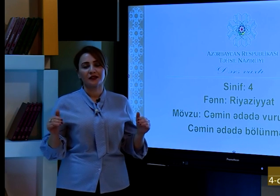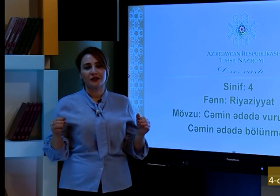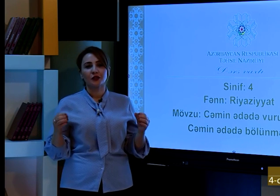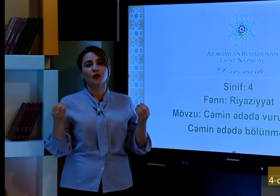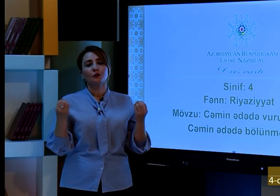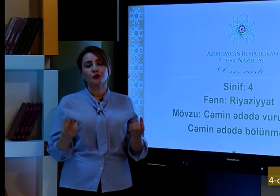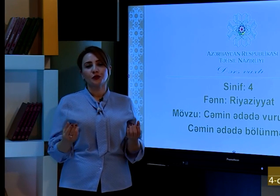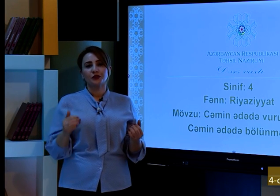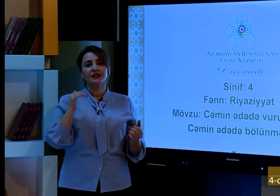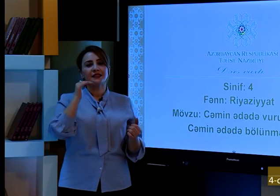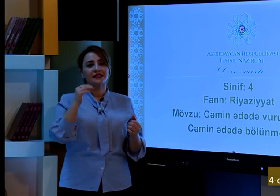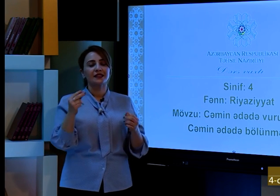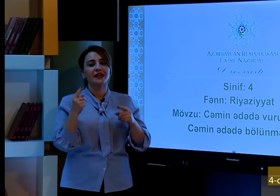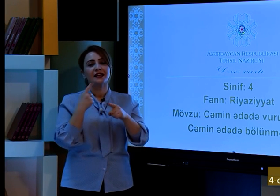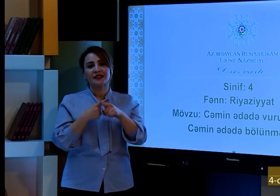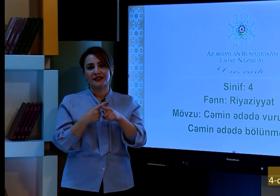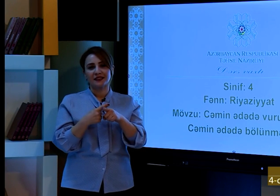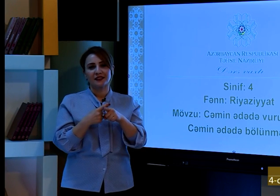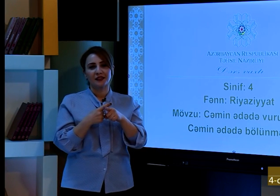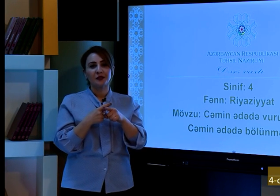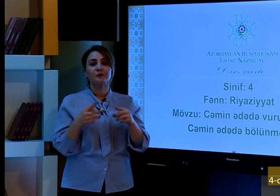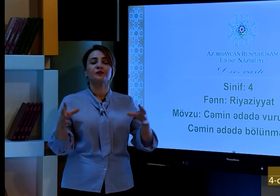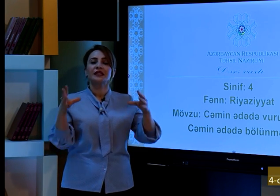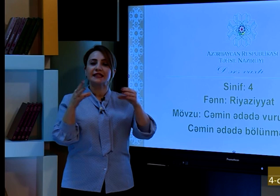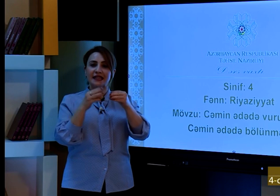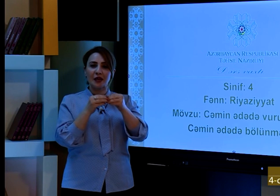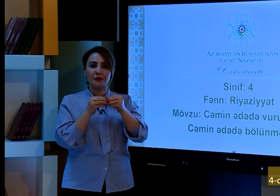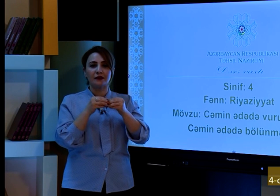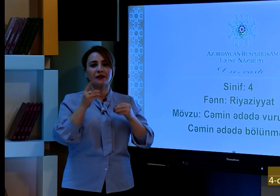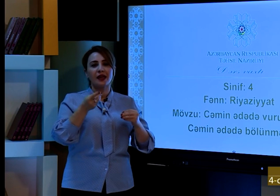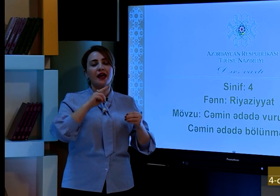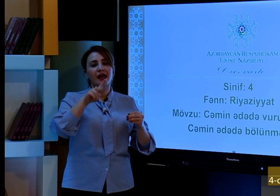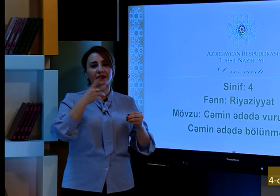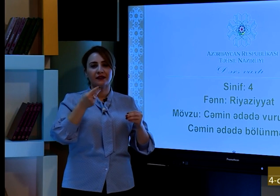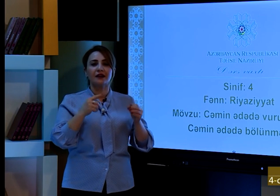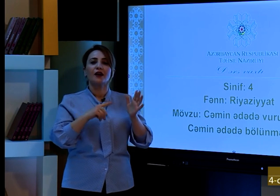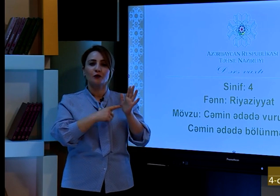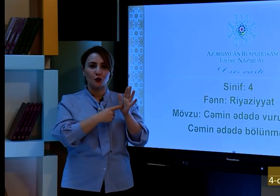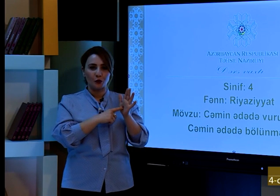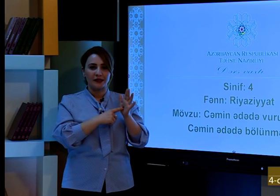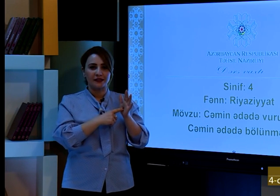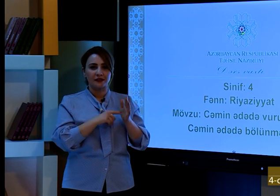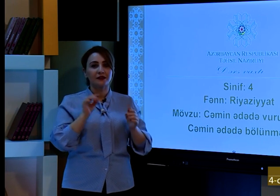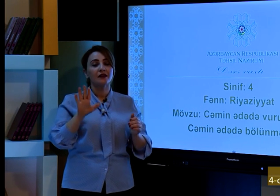uşaqlar, bugün sizinlə riyaziyyatdan cəmin ədədə vurulması